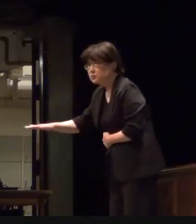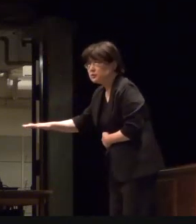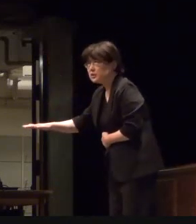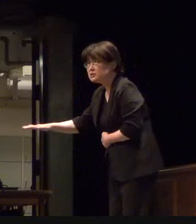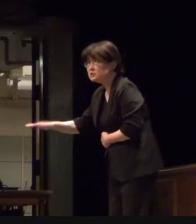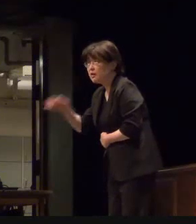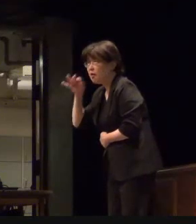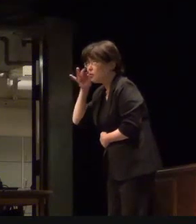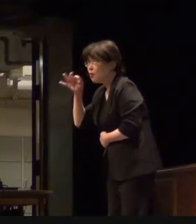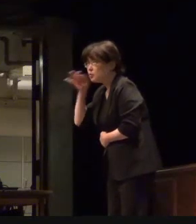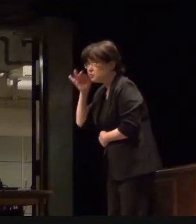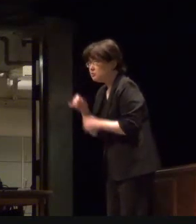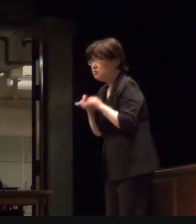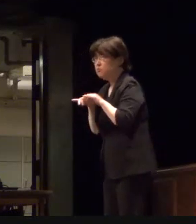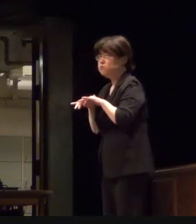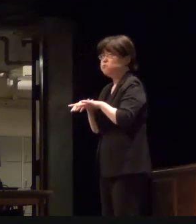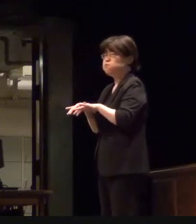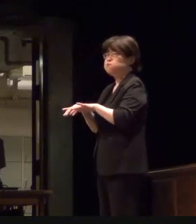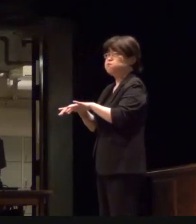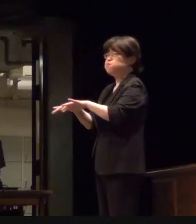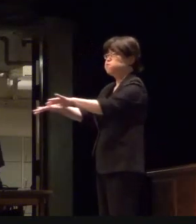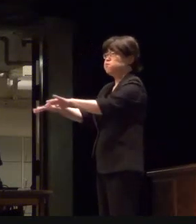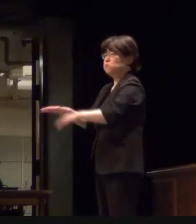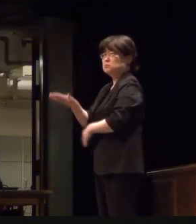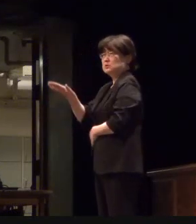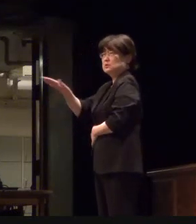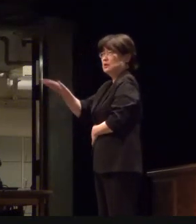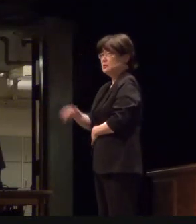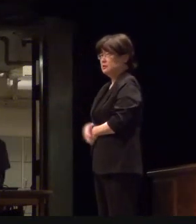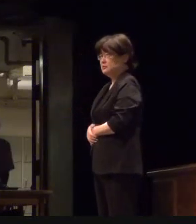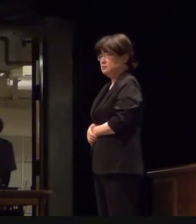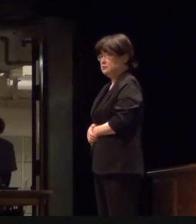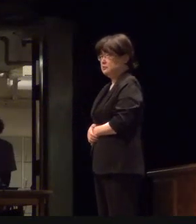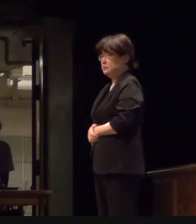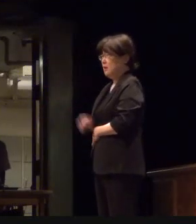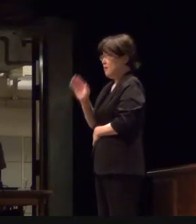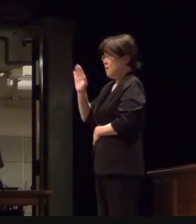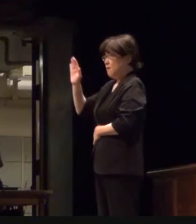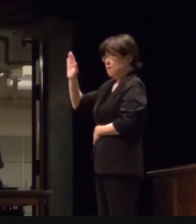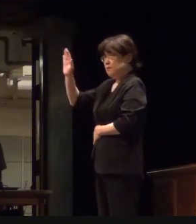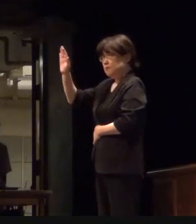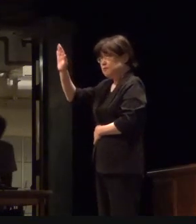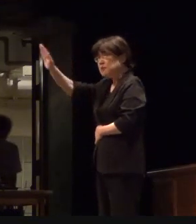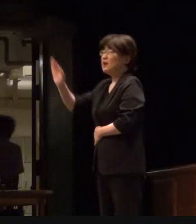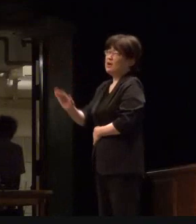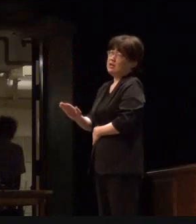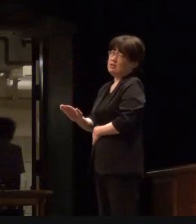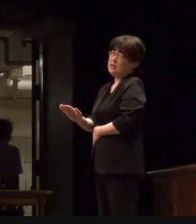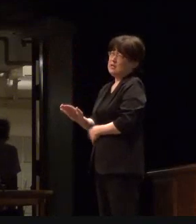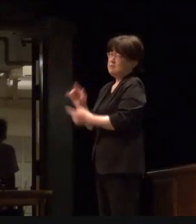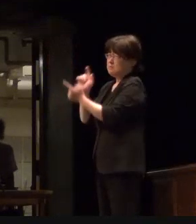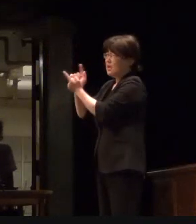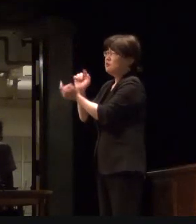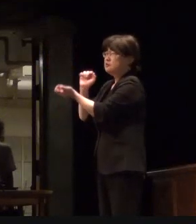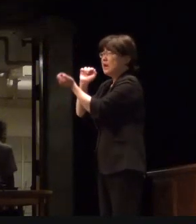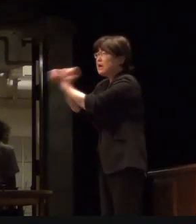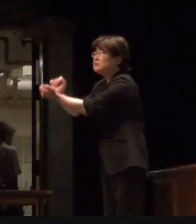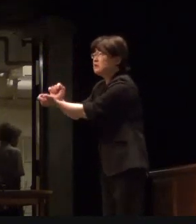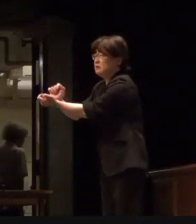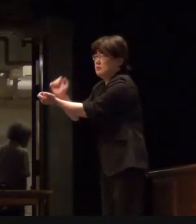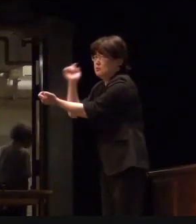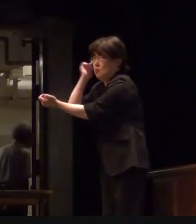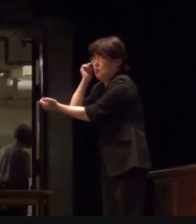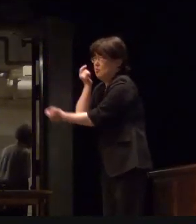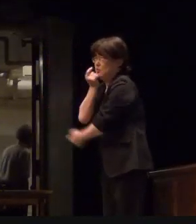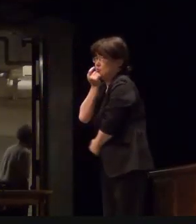物だけを押し付けられるということになります。未来犯罪とでも呼ぶべきだろうと私は思います。その